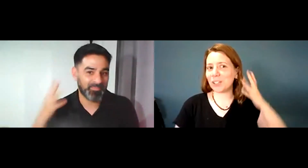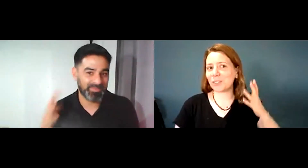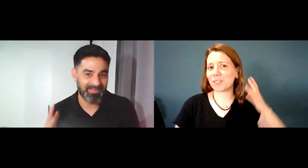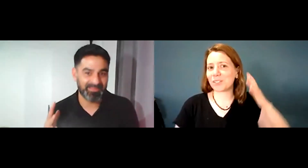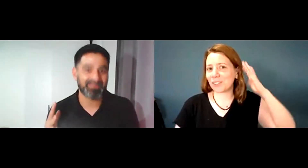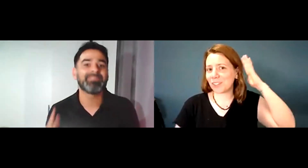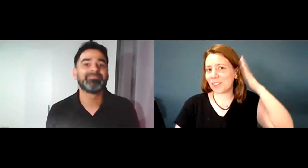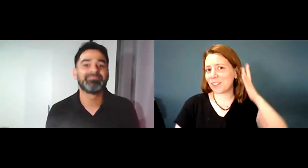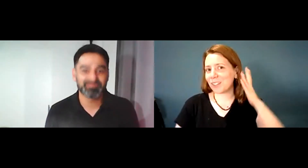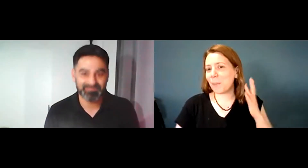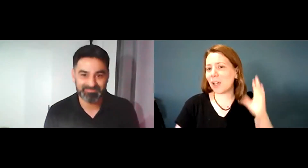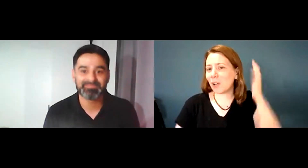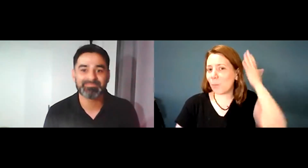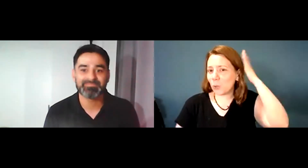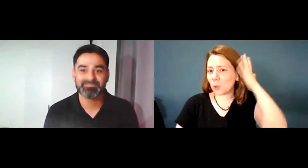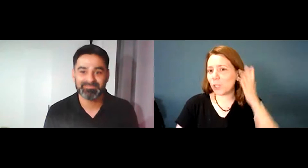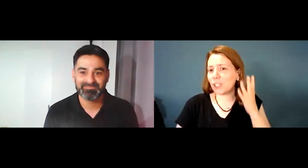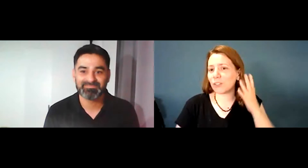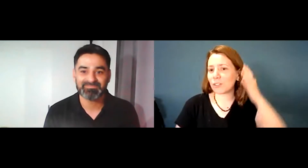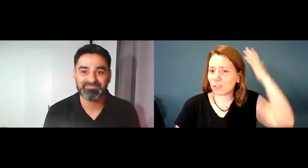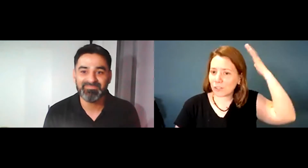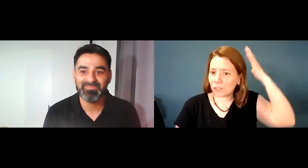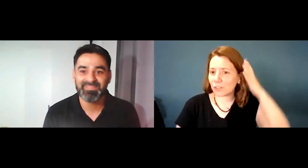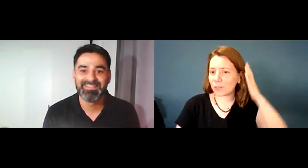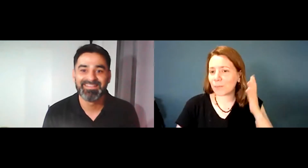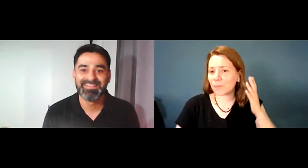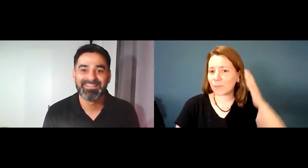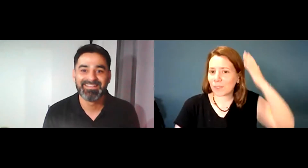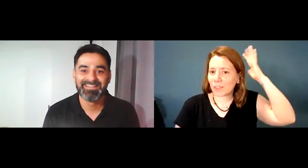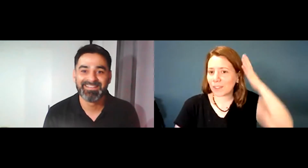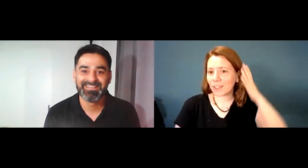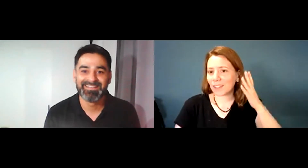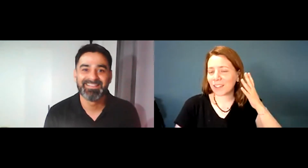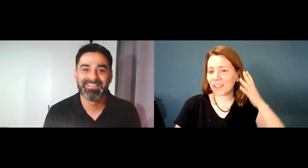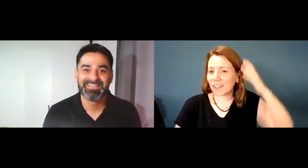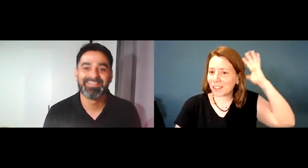rulitos. Y con la humedad. Con la humedad más. Cuando hay humedad más.